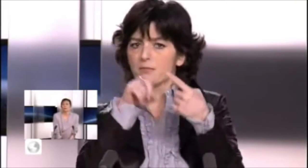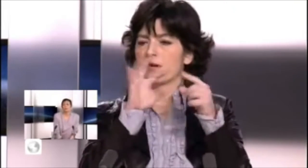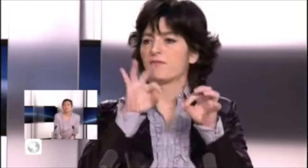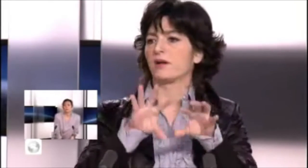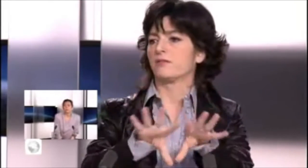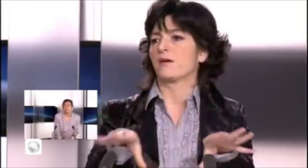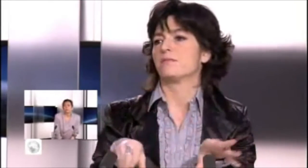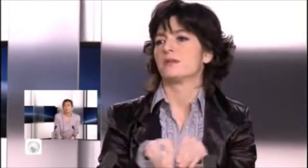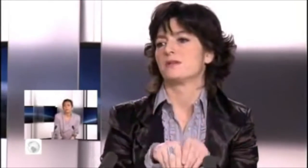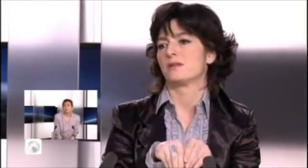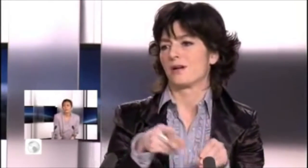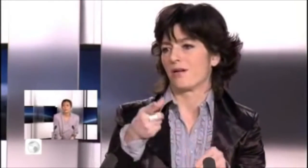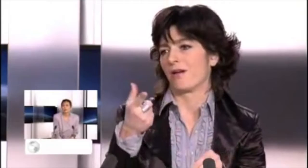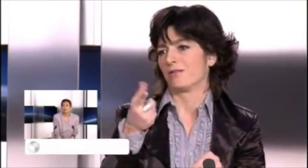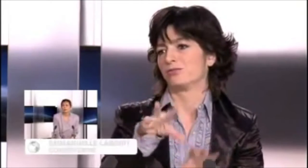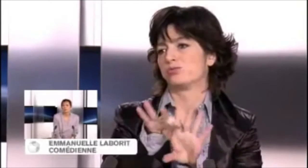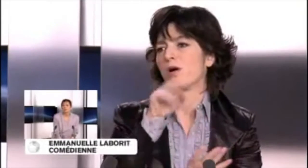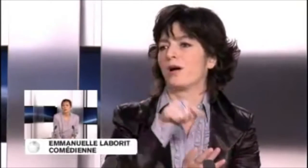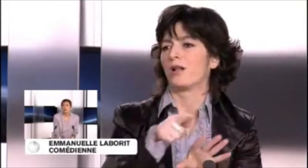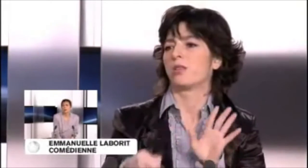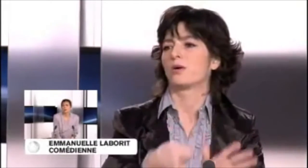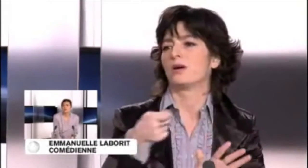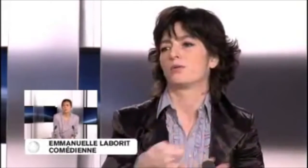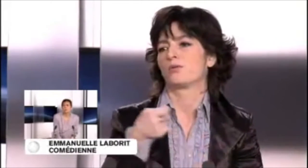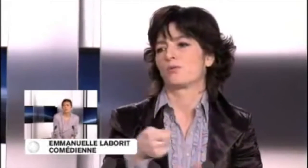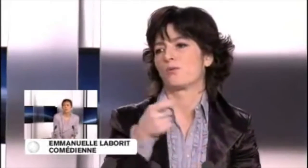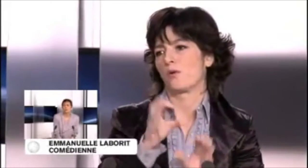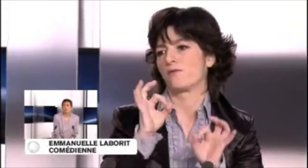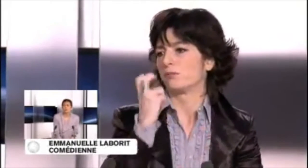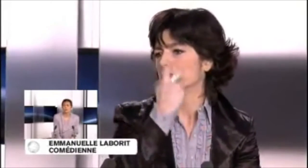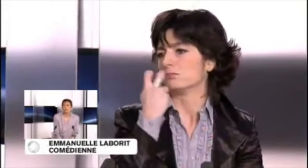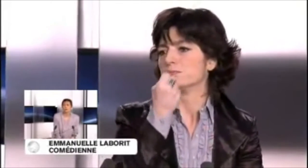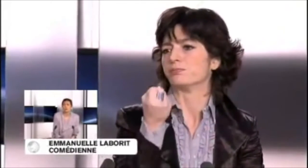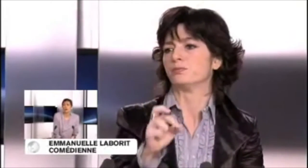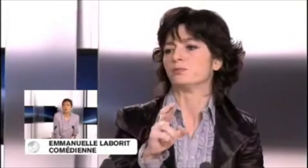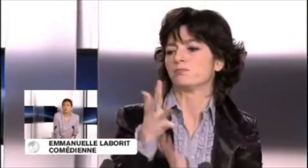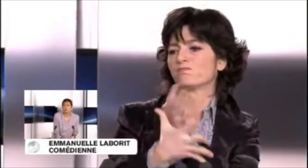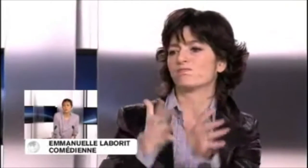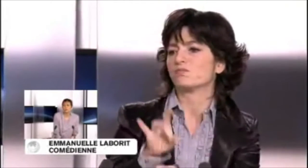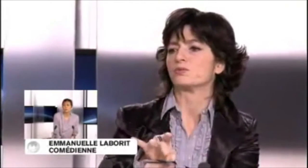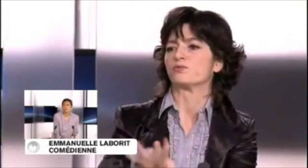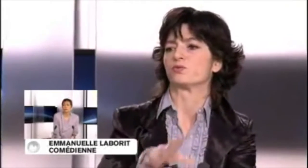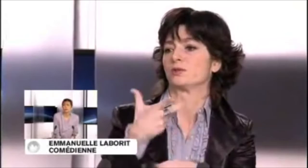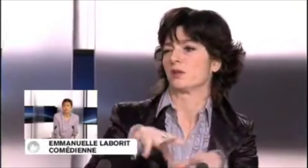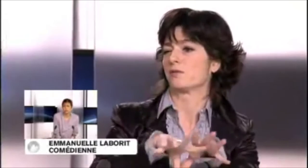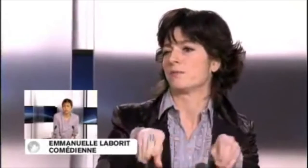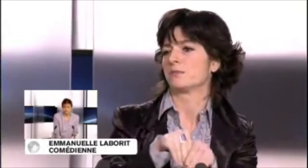Oui, en fait, il est vrai que le thème abordé est le thème de la famille, le choix d'éducation oraliste pour un enfant sourd. Et